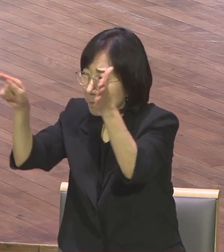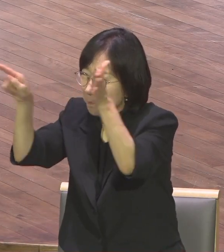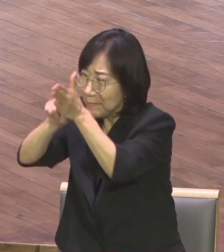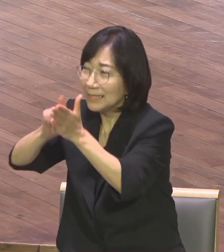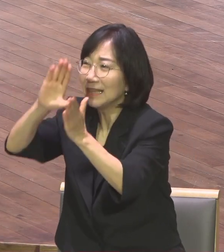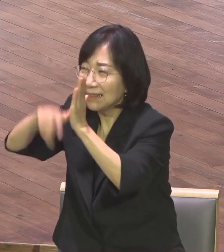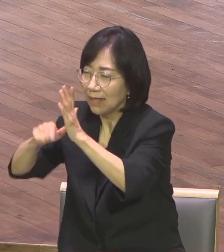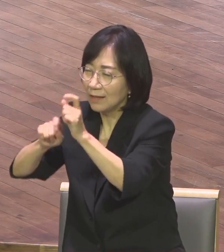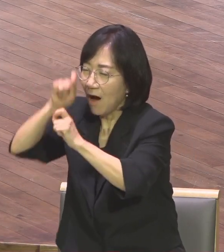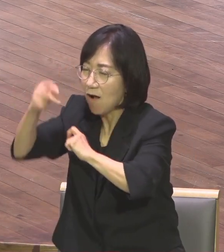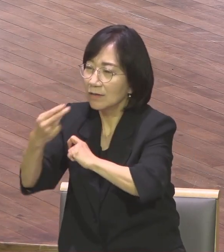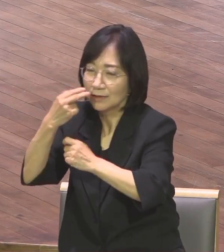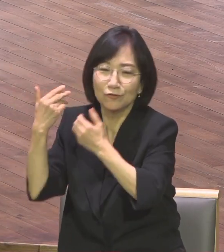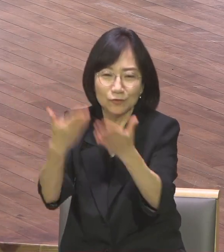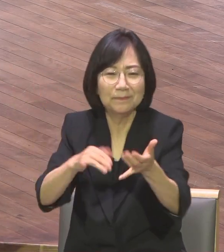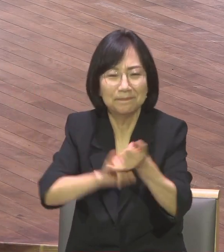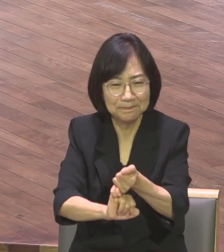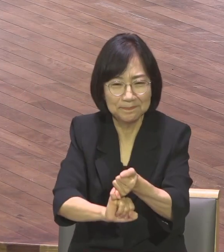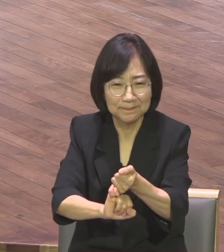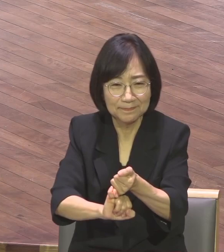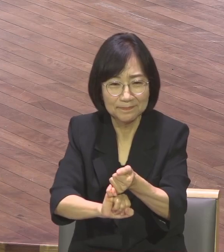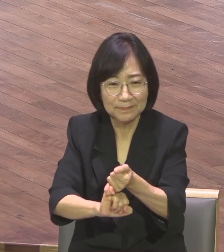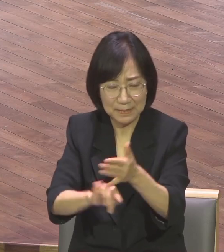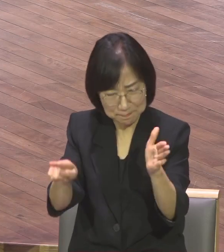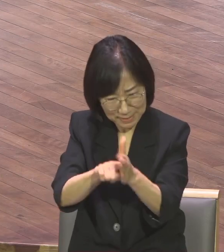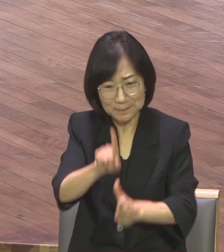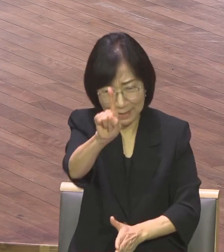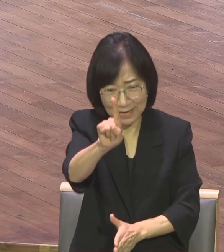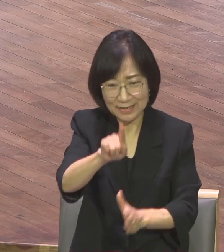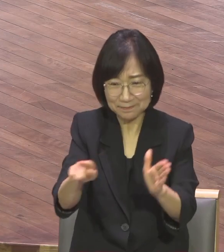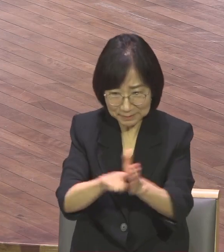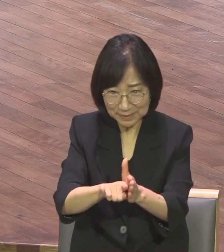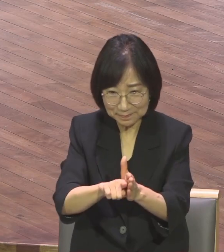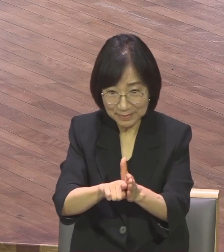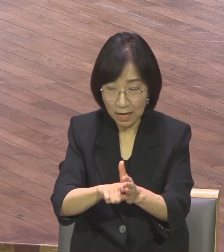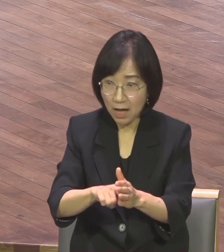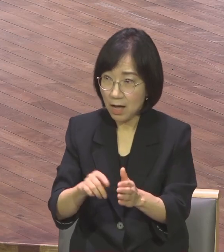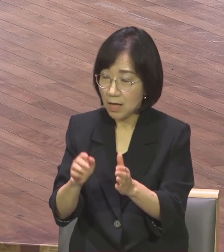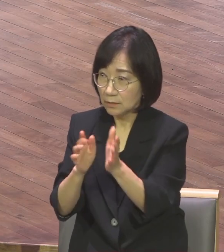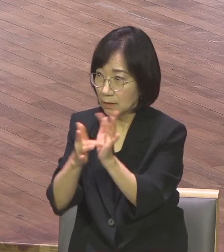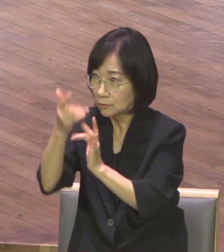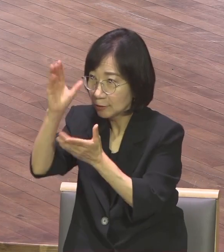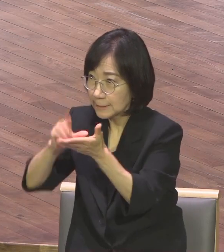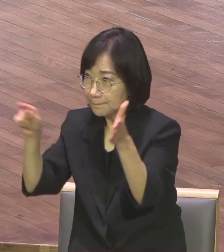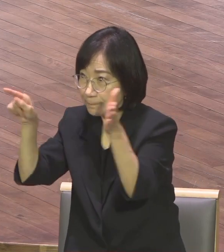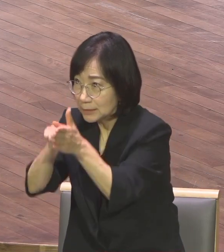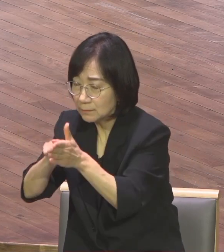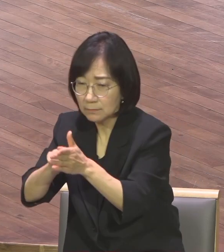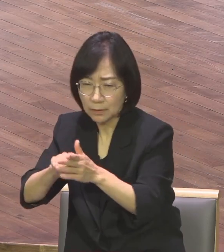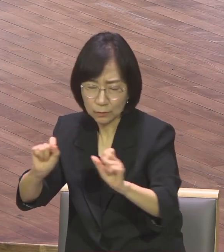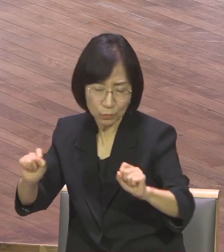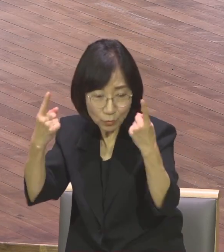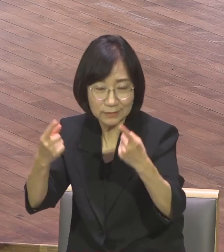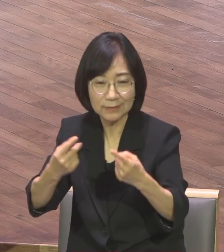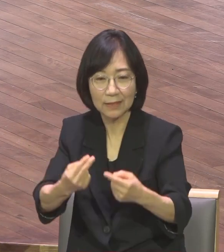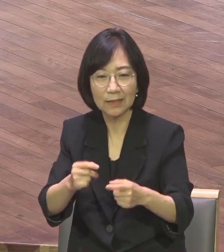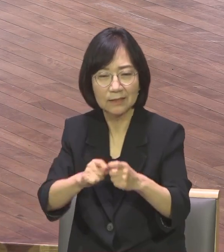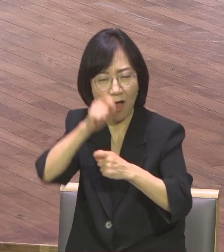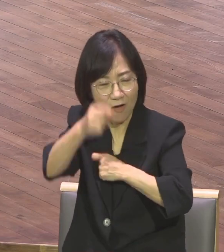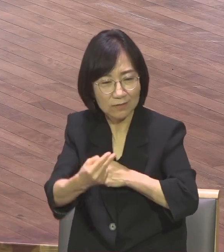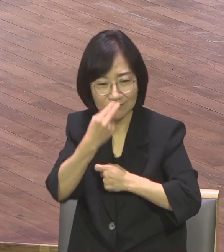된다. 예수 그리스도 믿기만 하면 믿는 순간에 영생이 주어지는 의로운 자가 되는